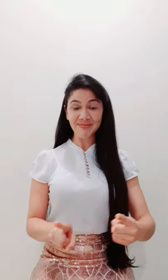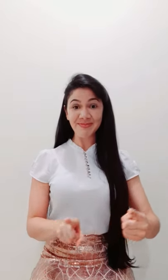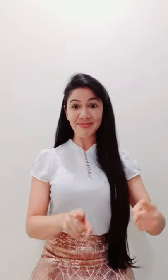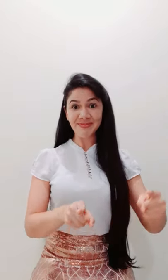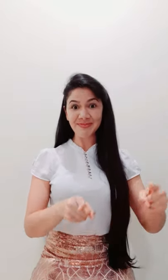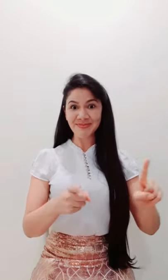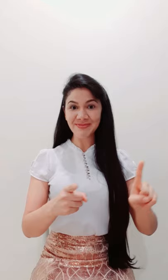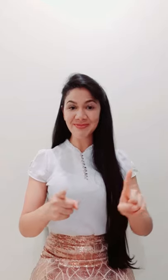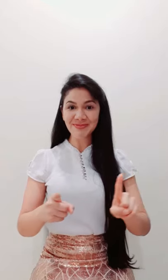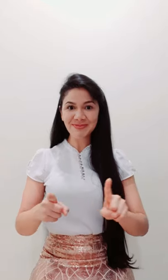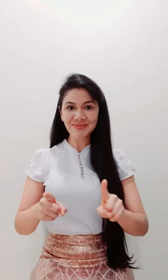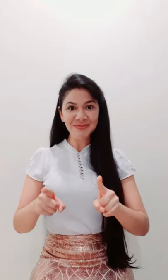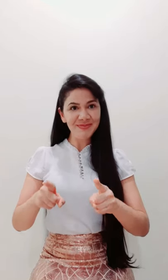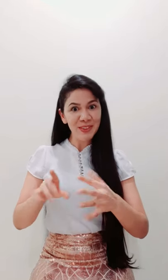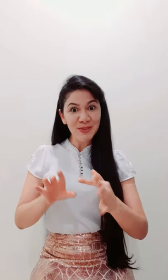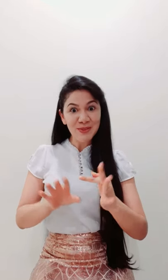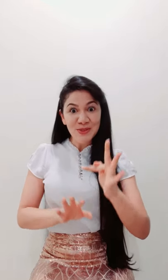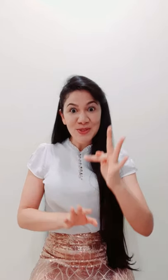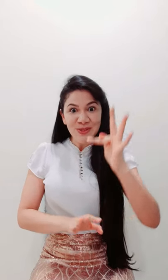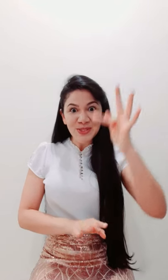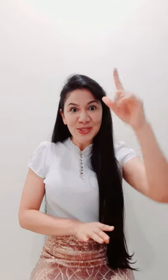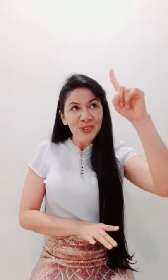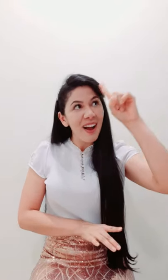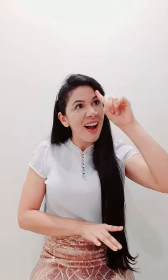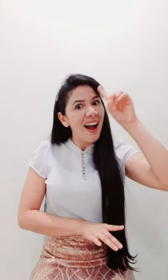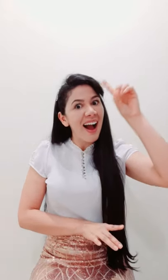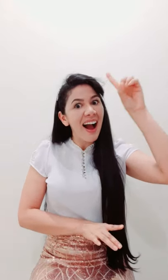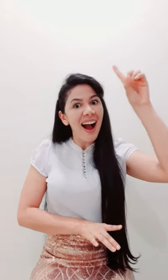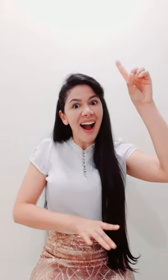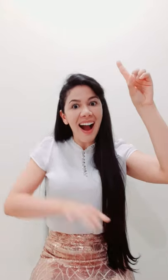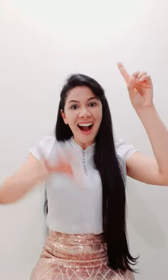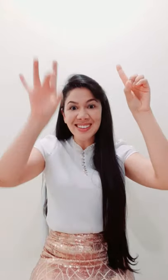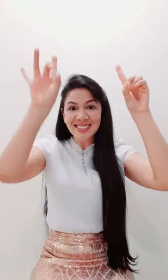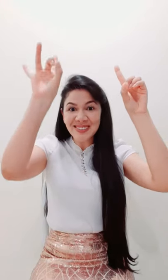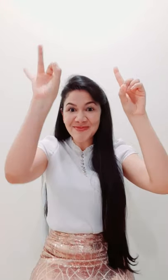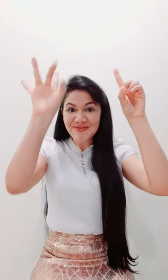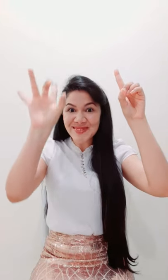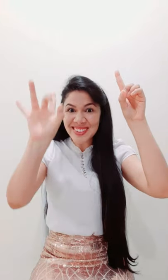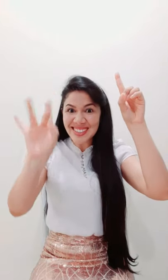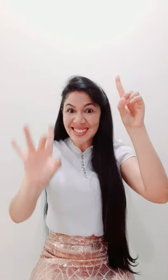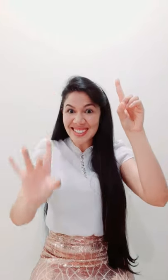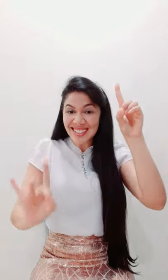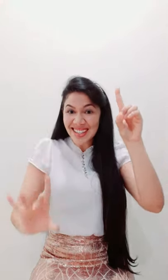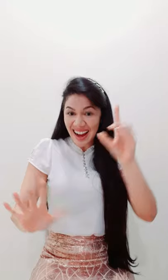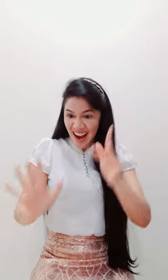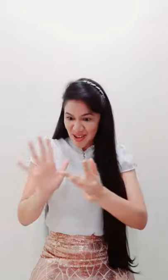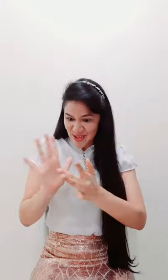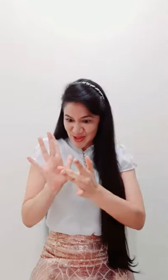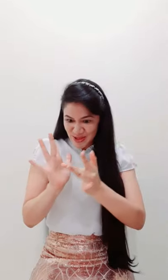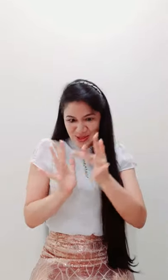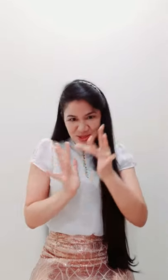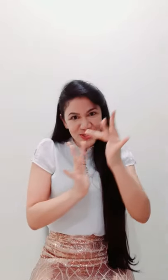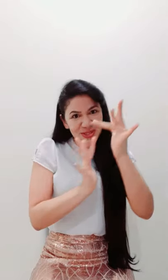Nesse dia glorioso Que se encontra